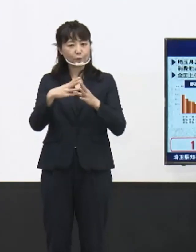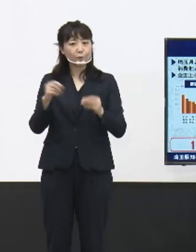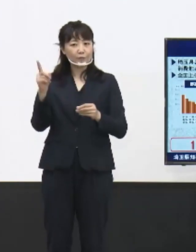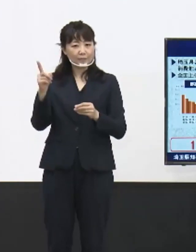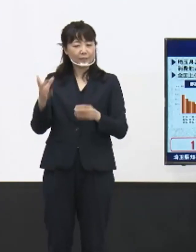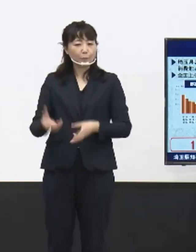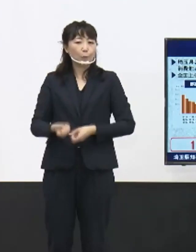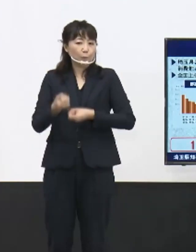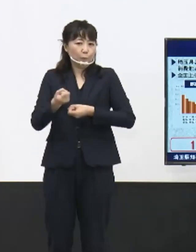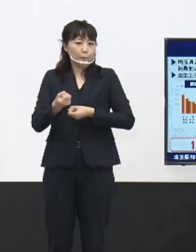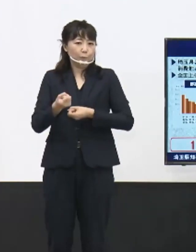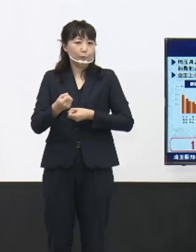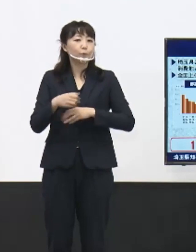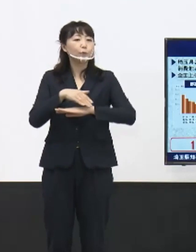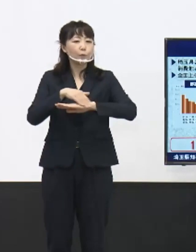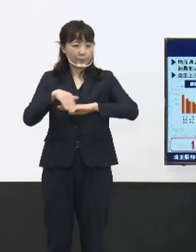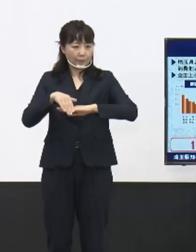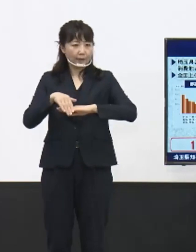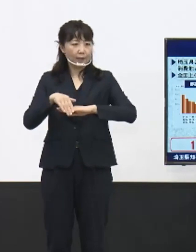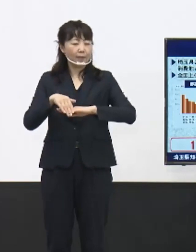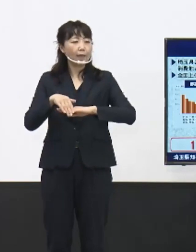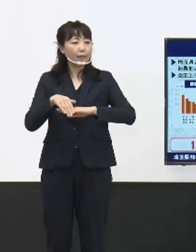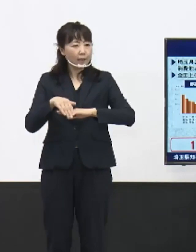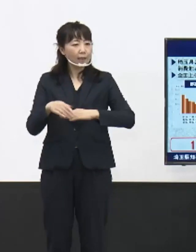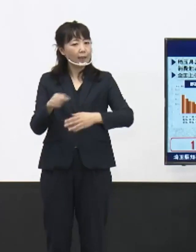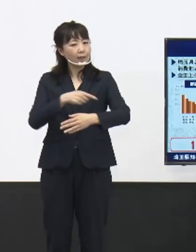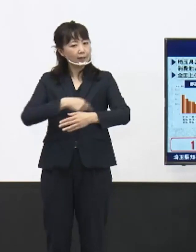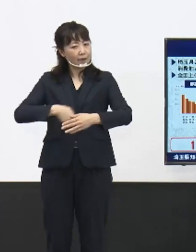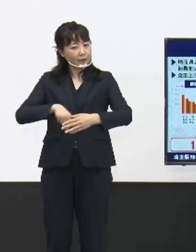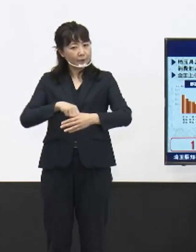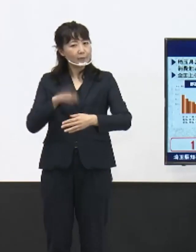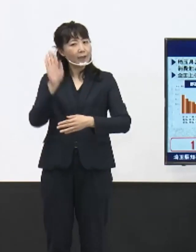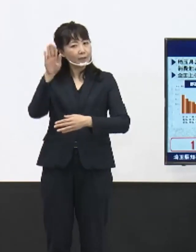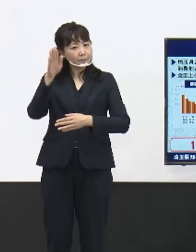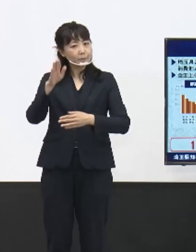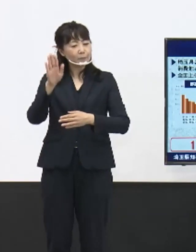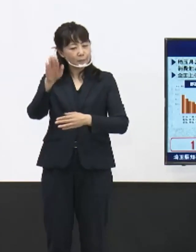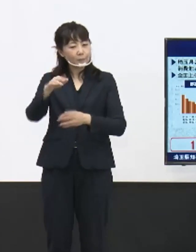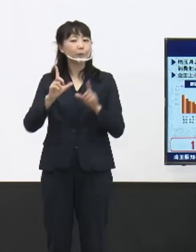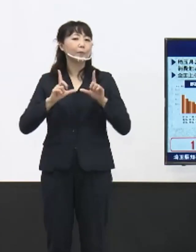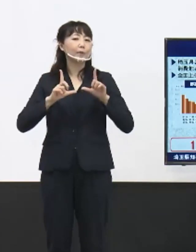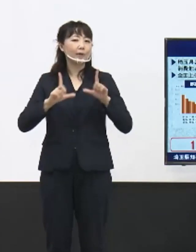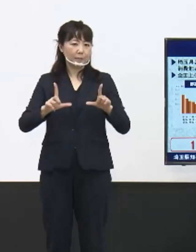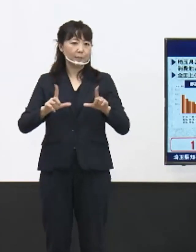ております。数字についてはまた後日お伝えさせていただきたいと思います。